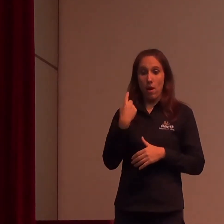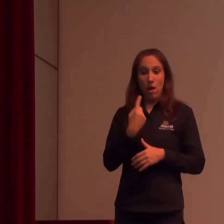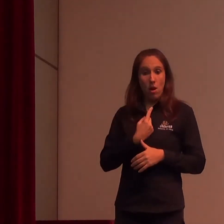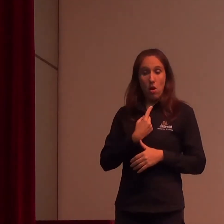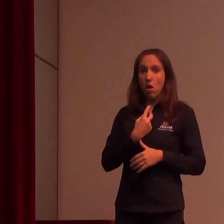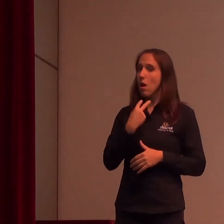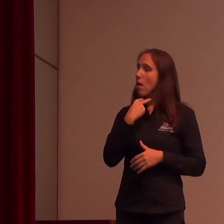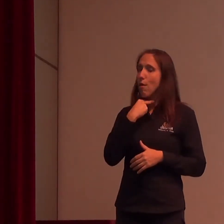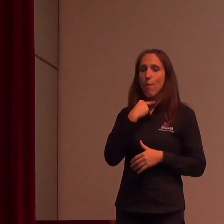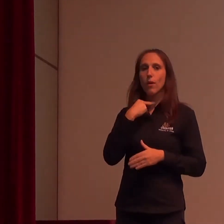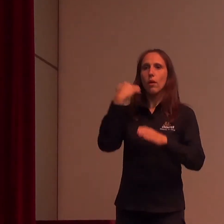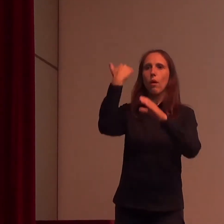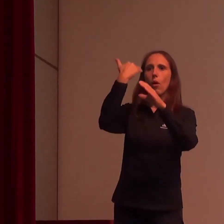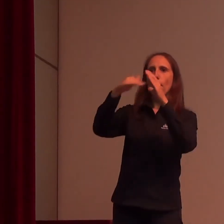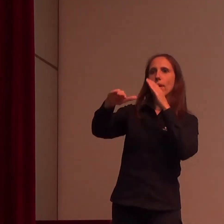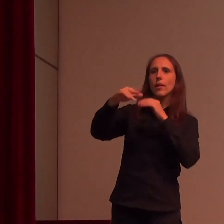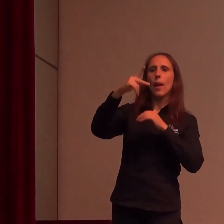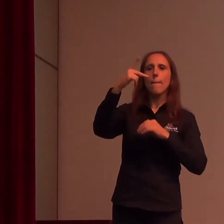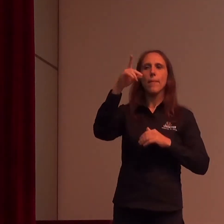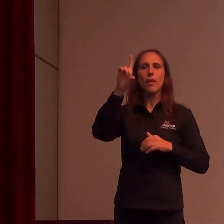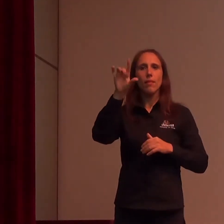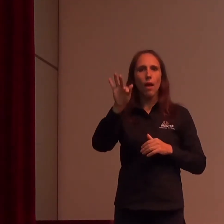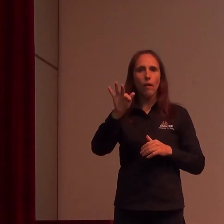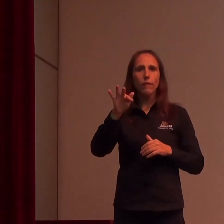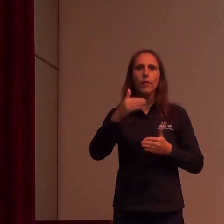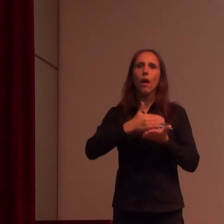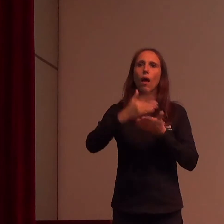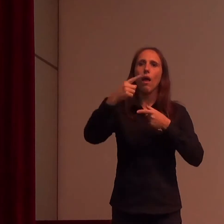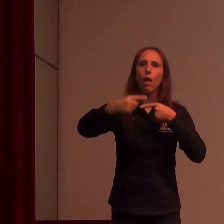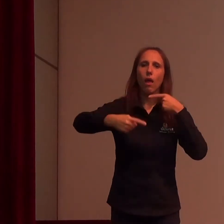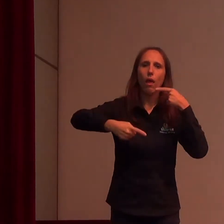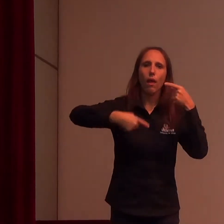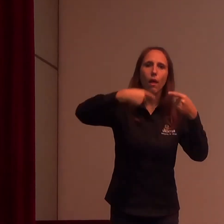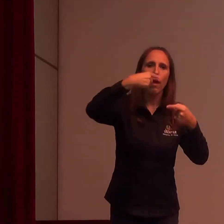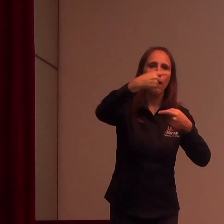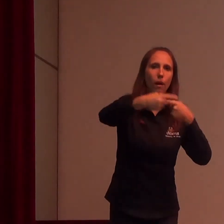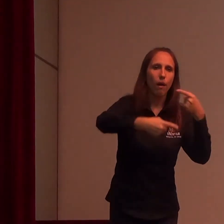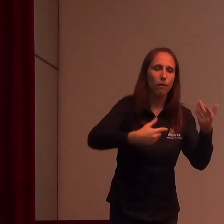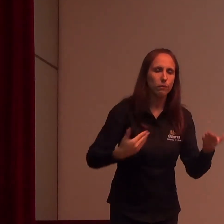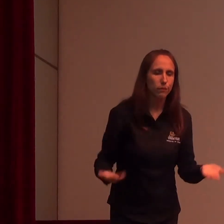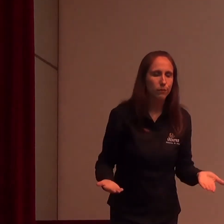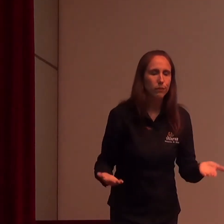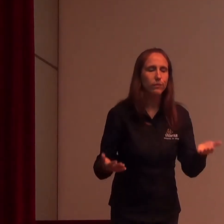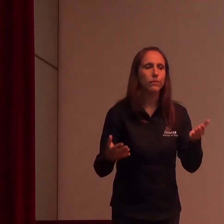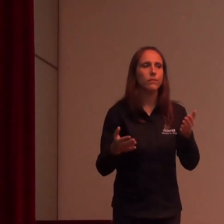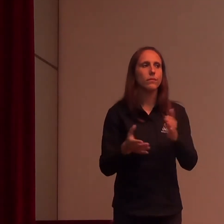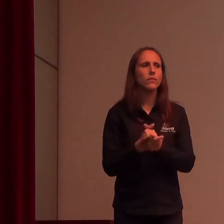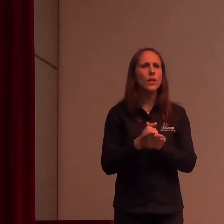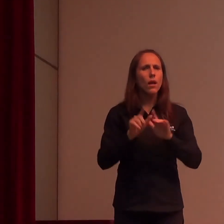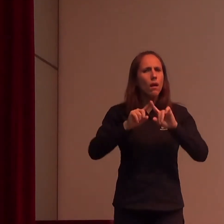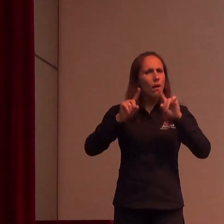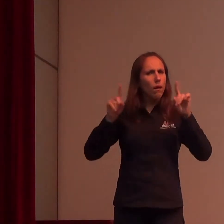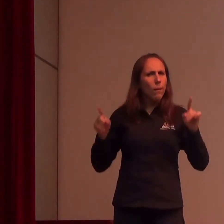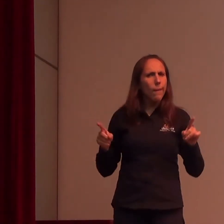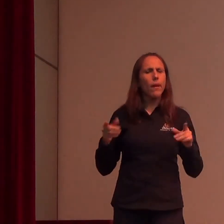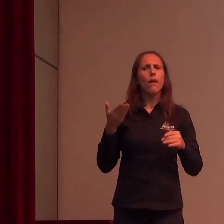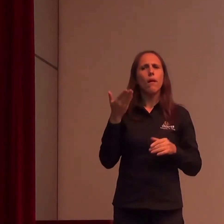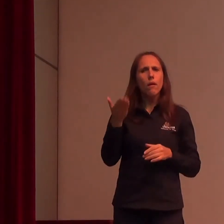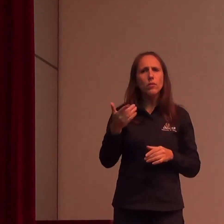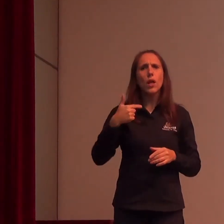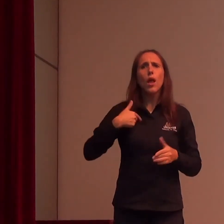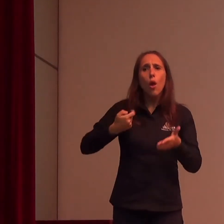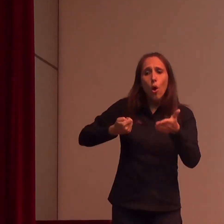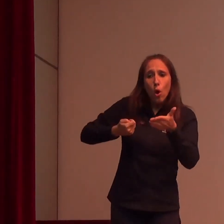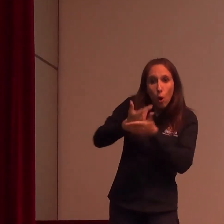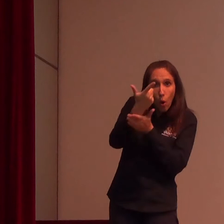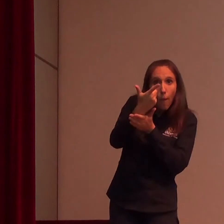podemos mandar o PDF, porque daí começou a enrolação, né? E eu falei, pois é, mas o senhor, veja bem, eu comprei